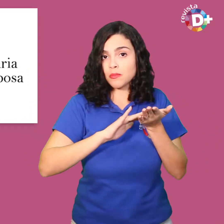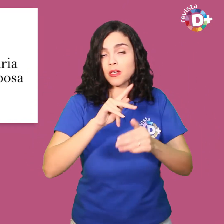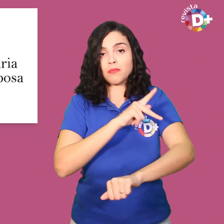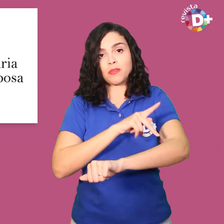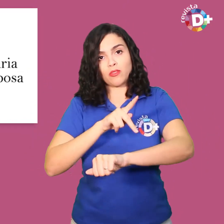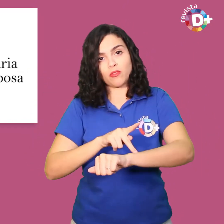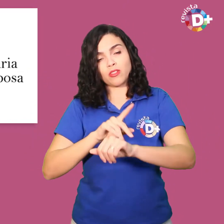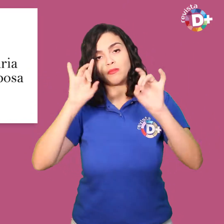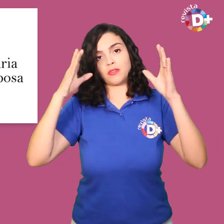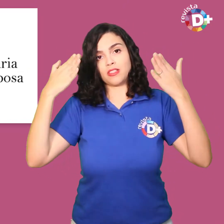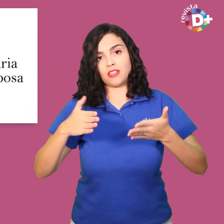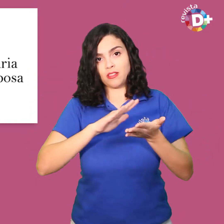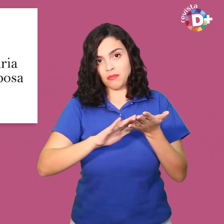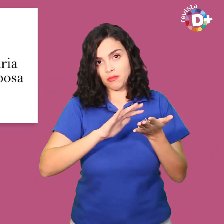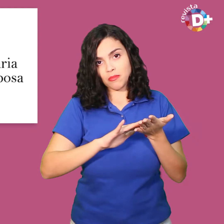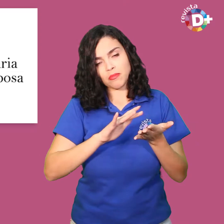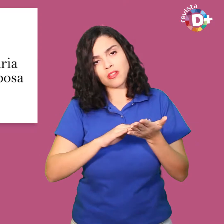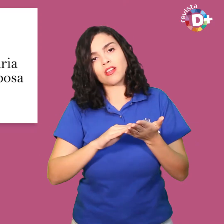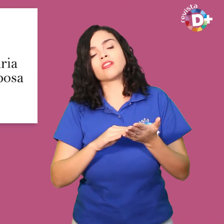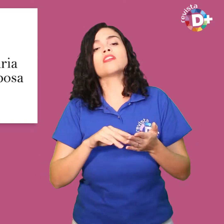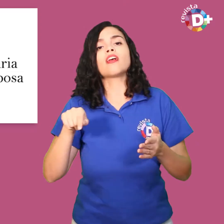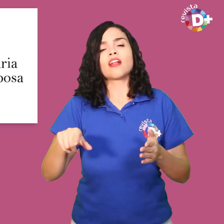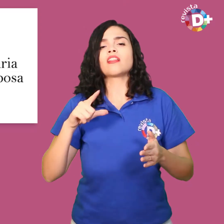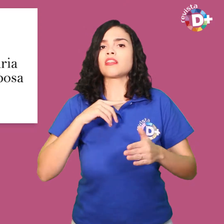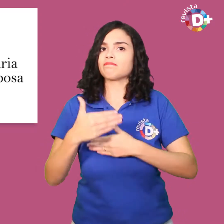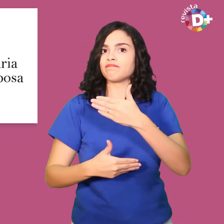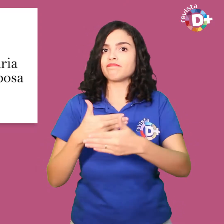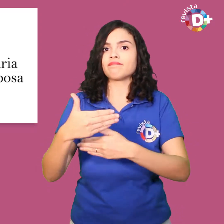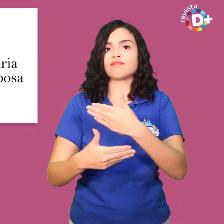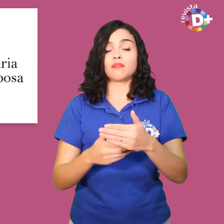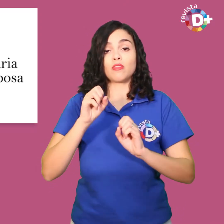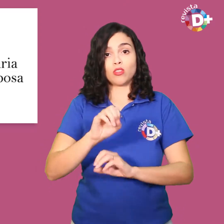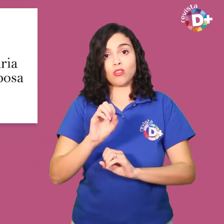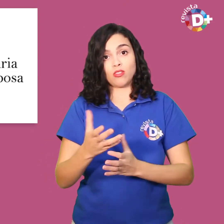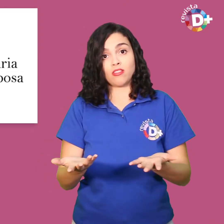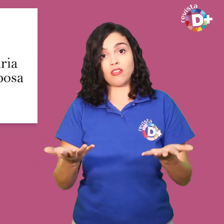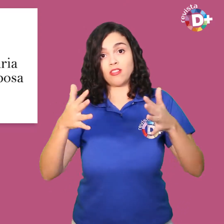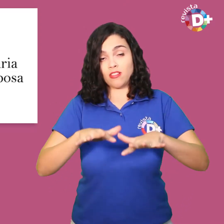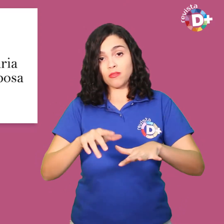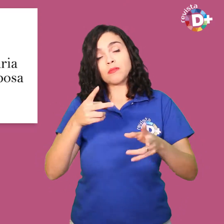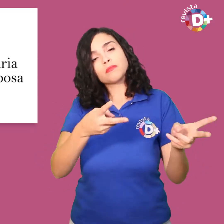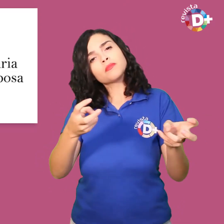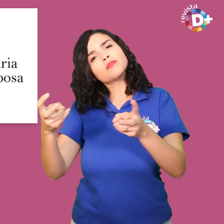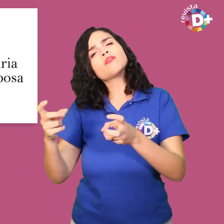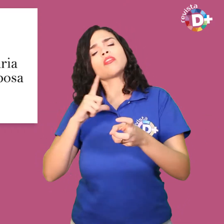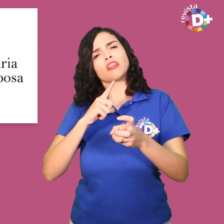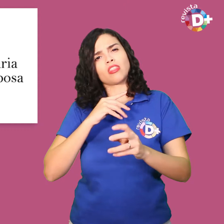visual, foram conquistados avanços desde então. Na perspectiva da escola inclusiva, por exemplo, notamos certo